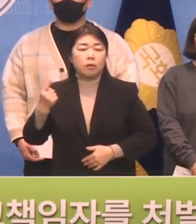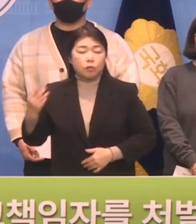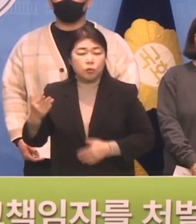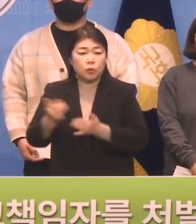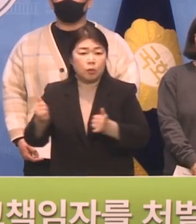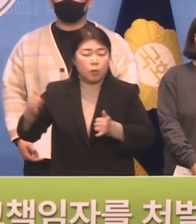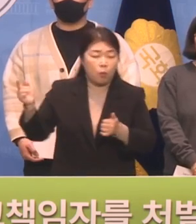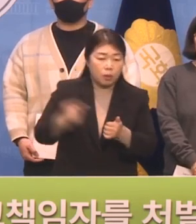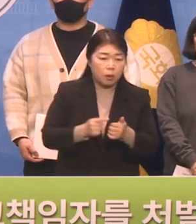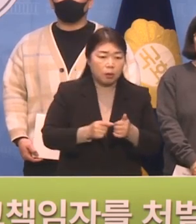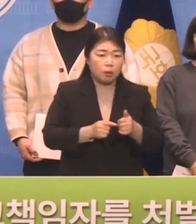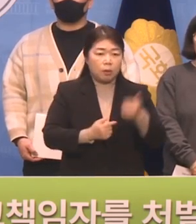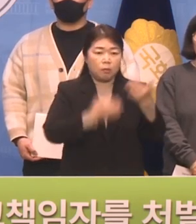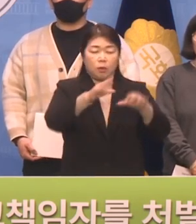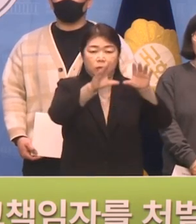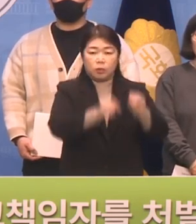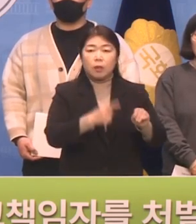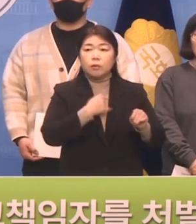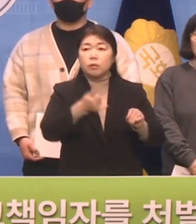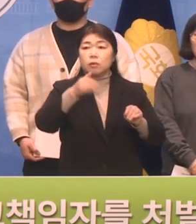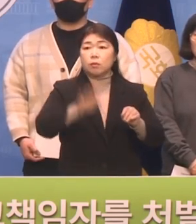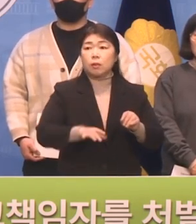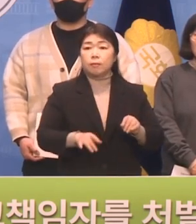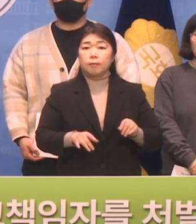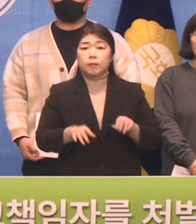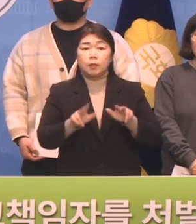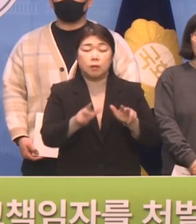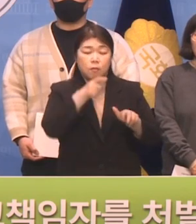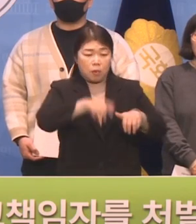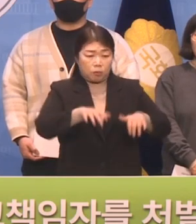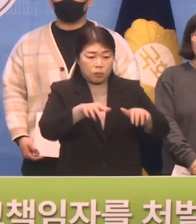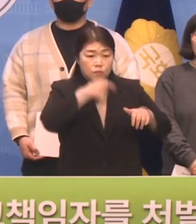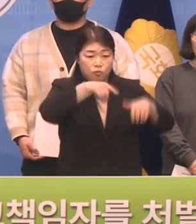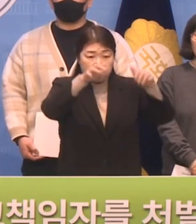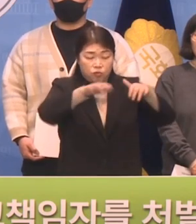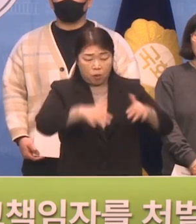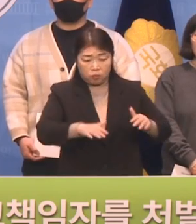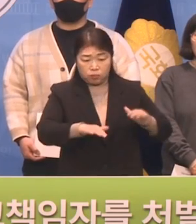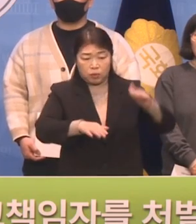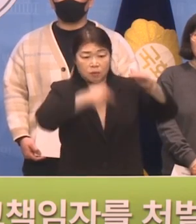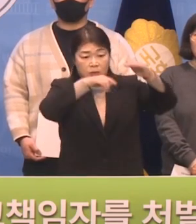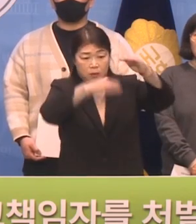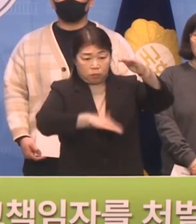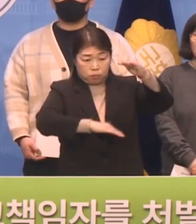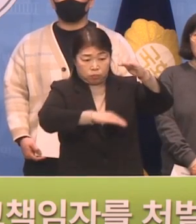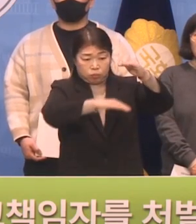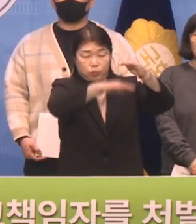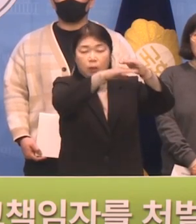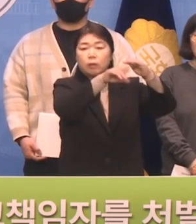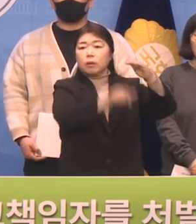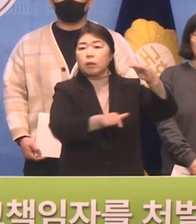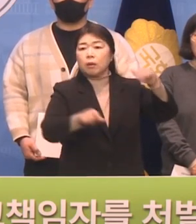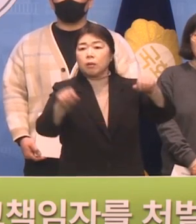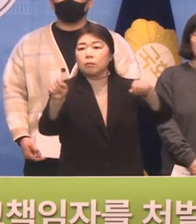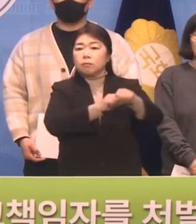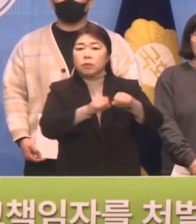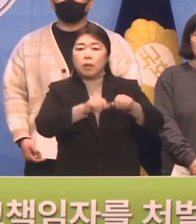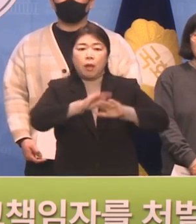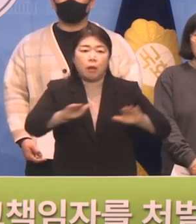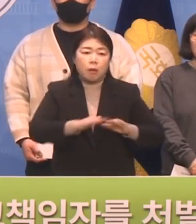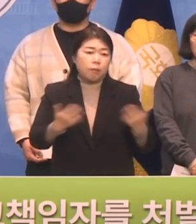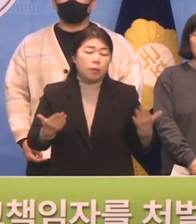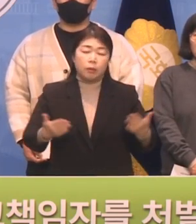이번에는 아무런 조치도 없었습니다. 침수가 시작되고 나서 다른 진입하려는